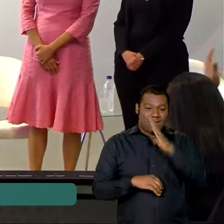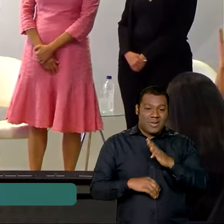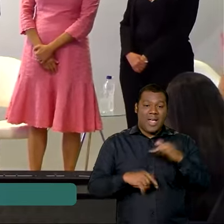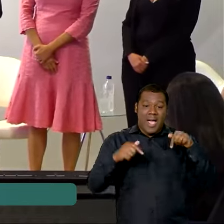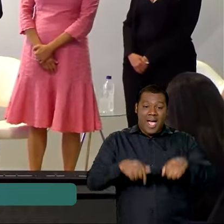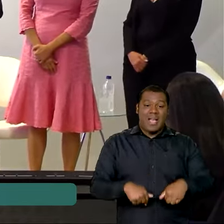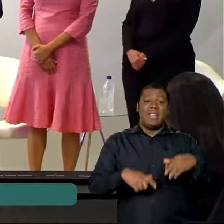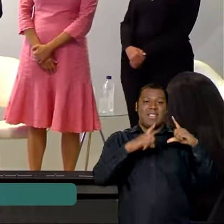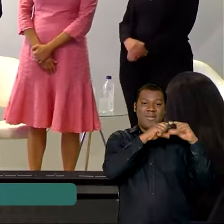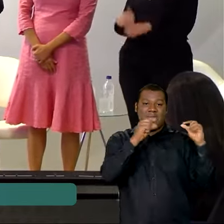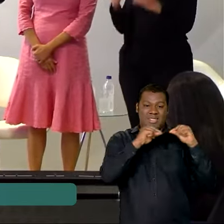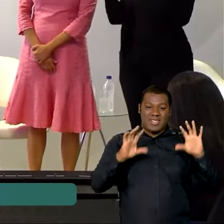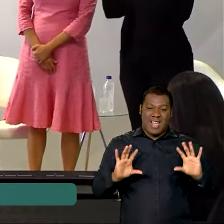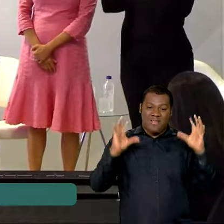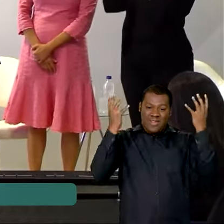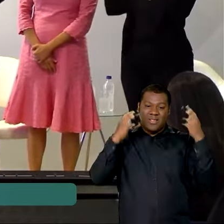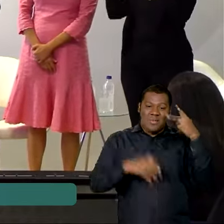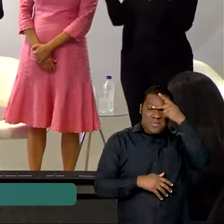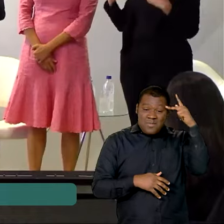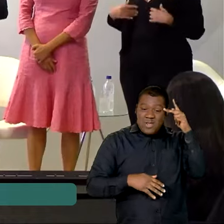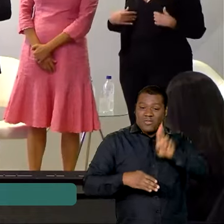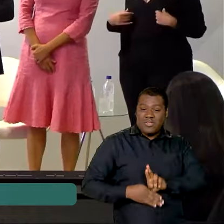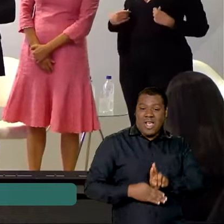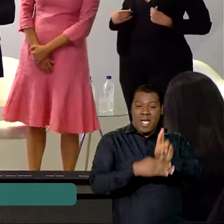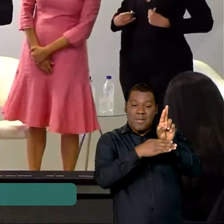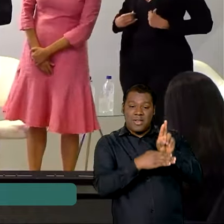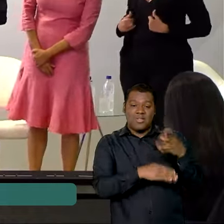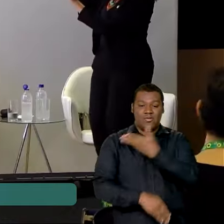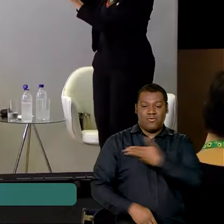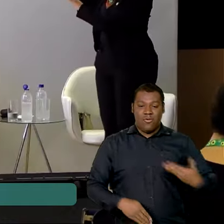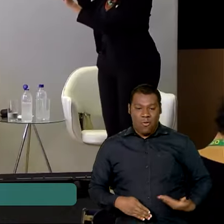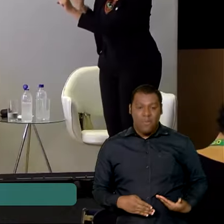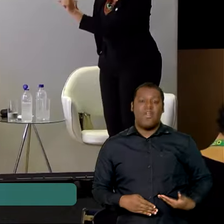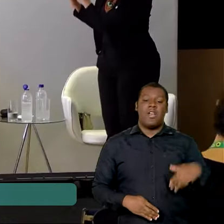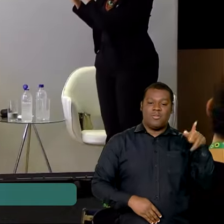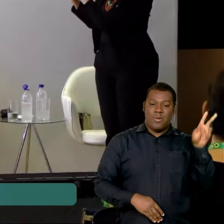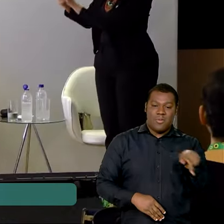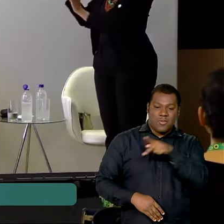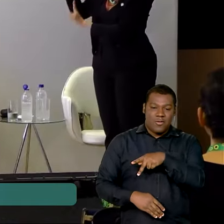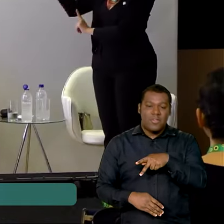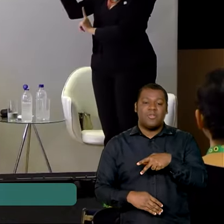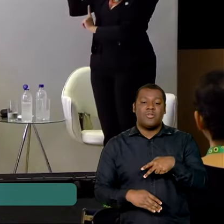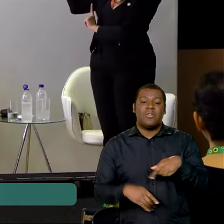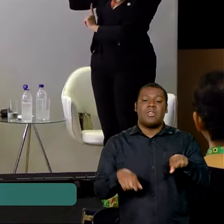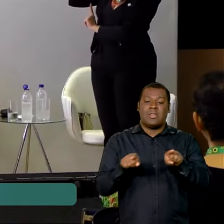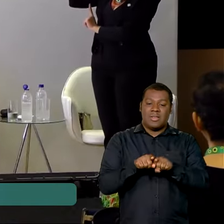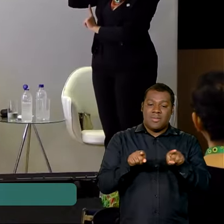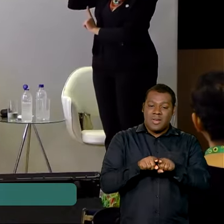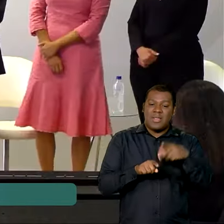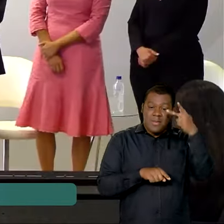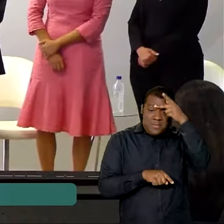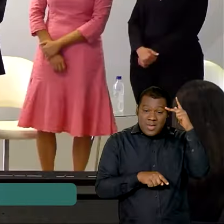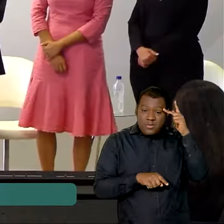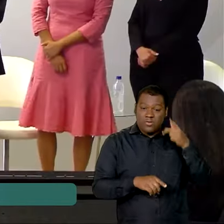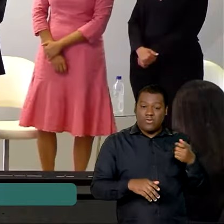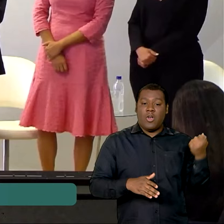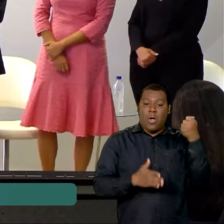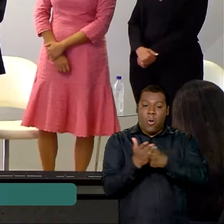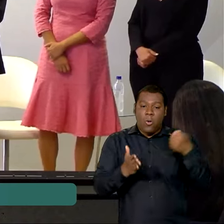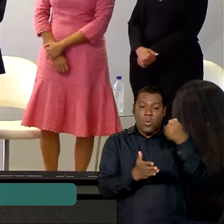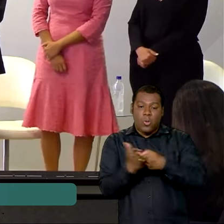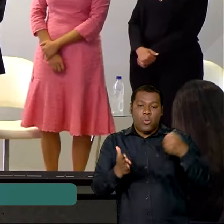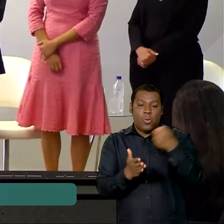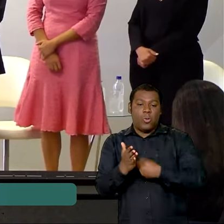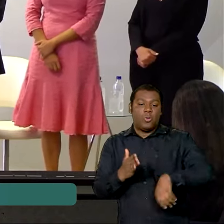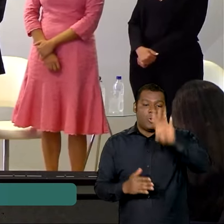Brasília. Participaram representantes de governos, professores e demais envolvidos com a causa